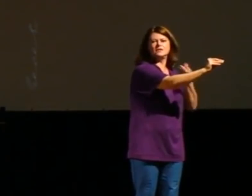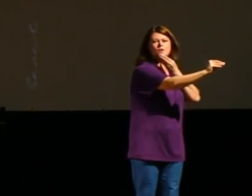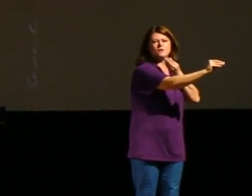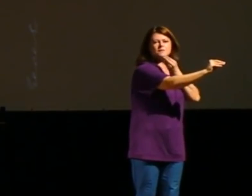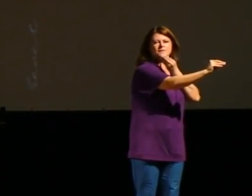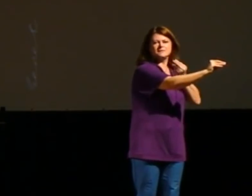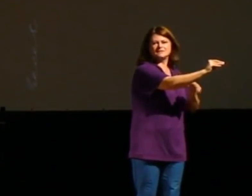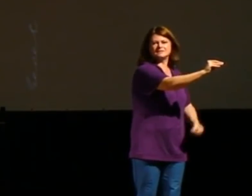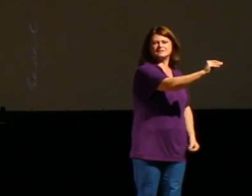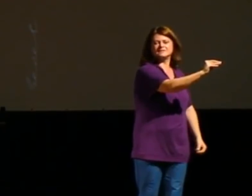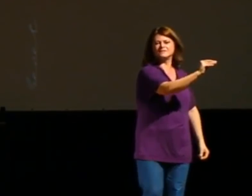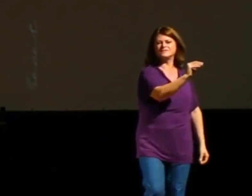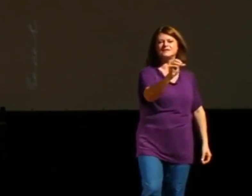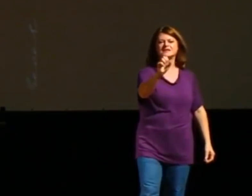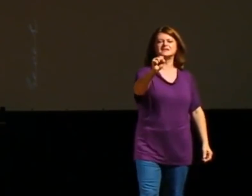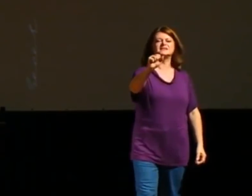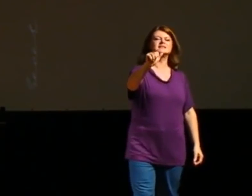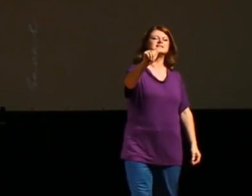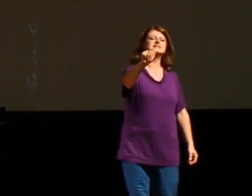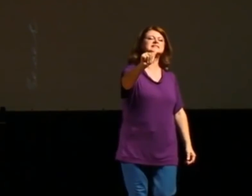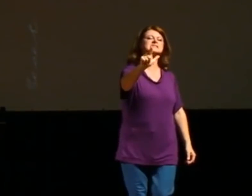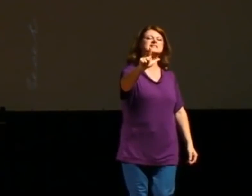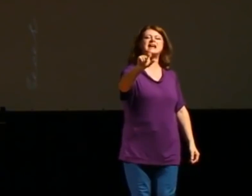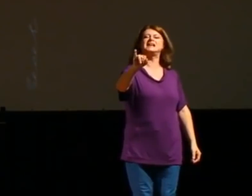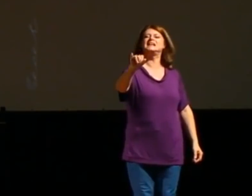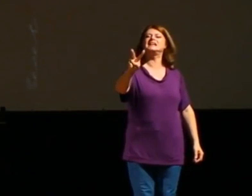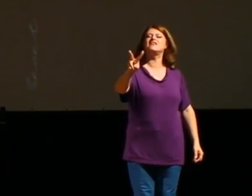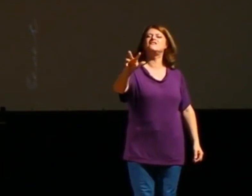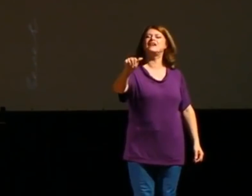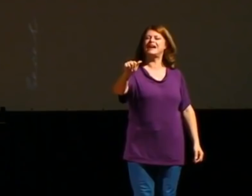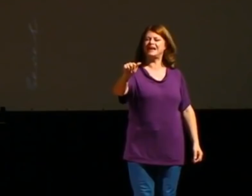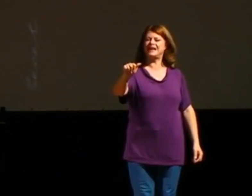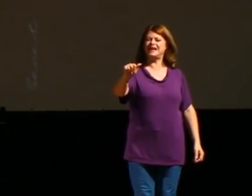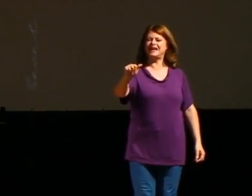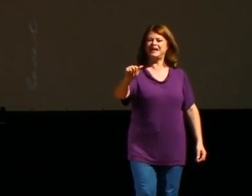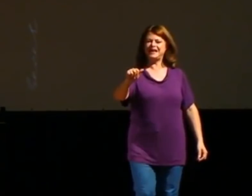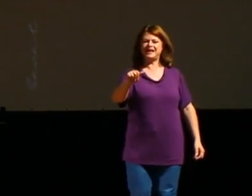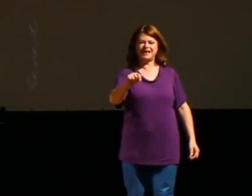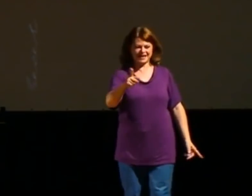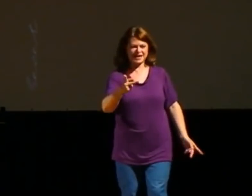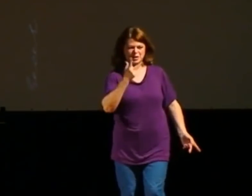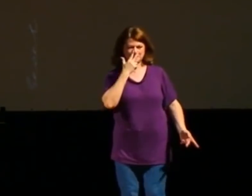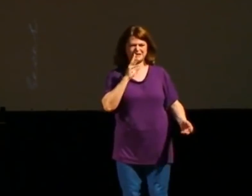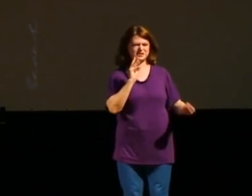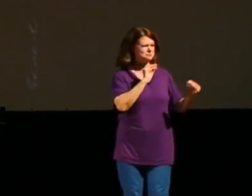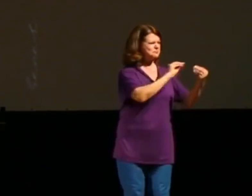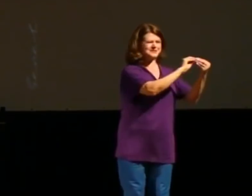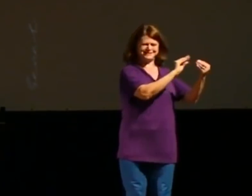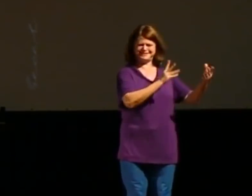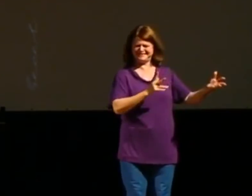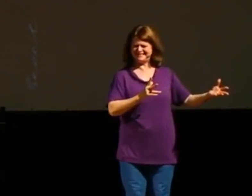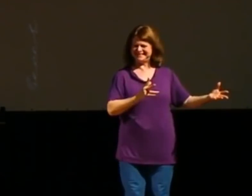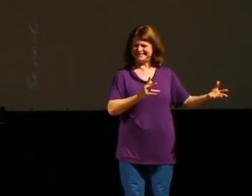Colocar a saliva é quase que um beijo na boca por tabela. Ali Jesus está